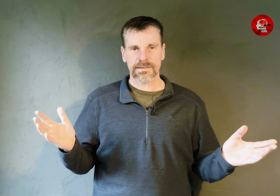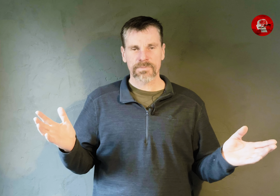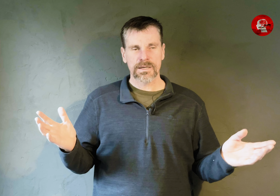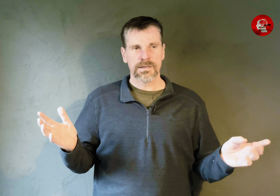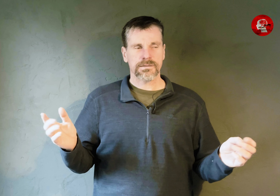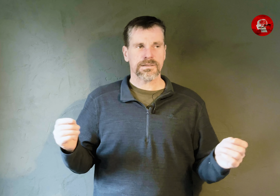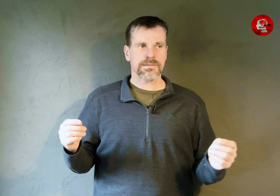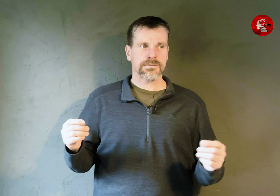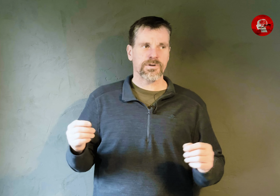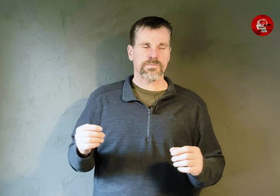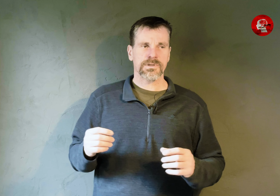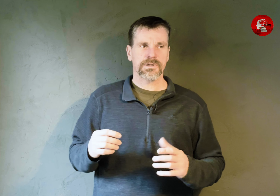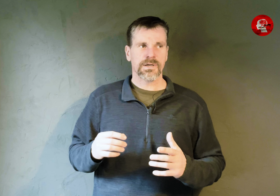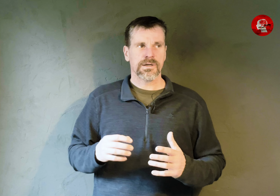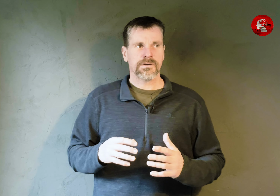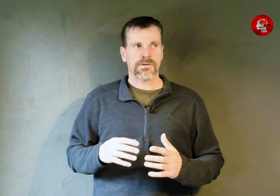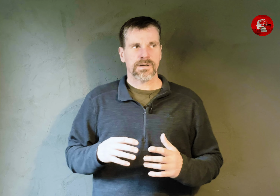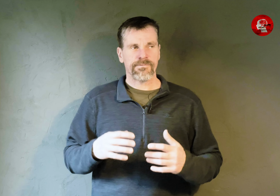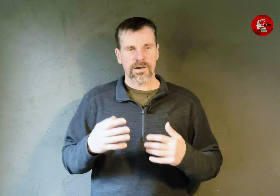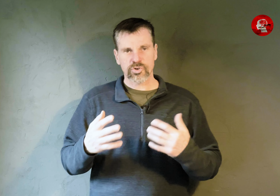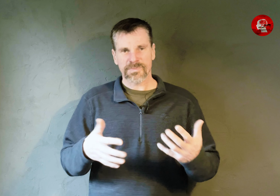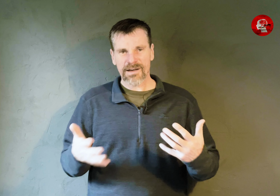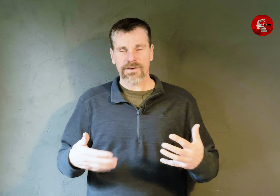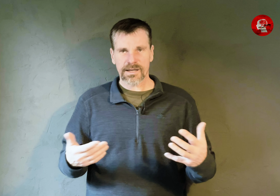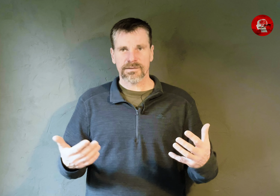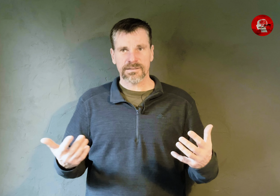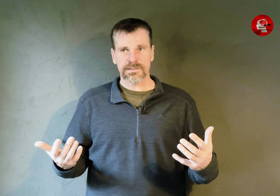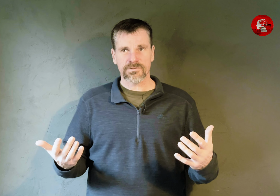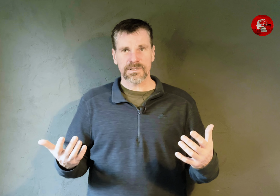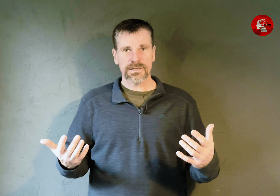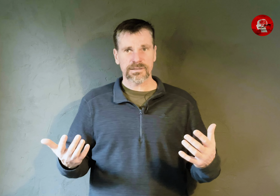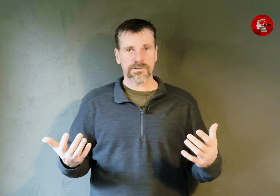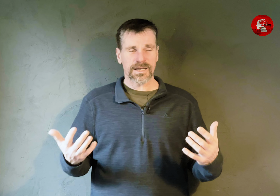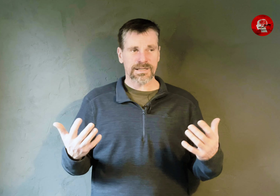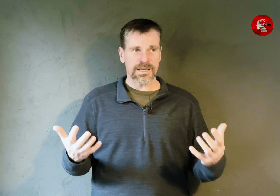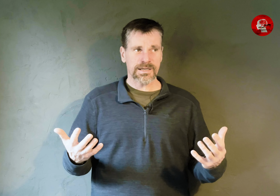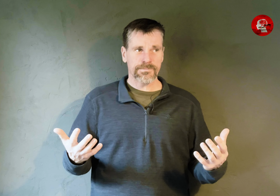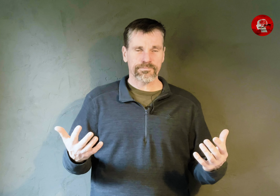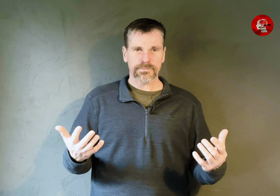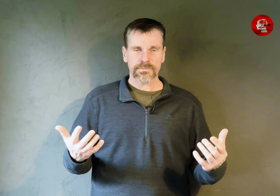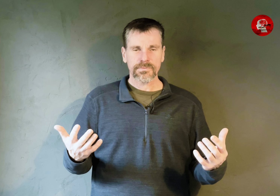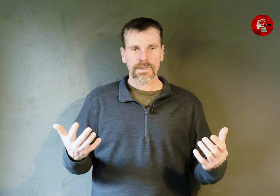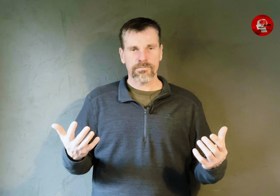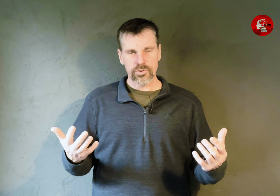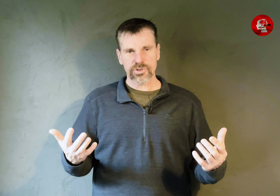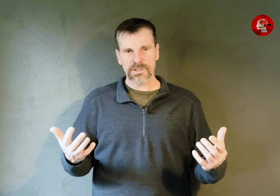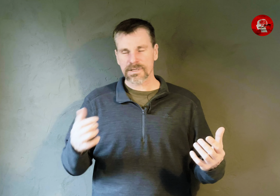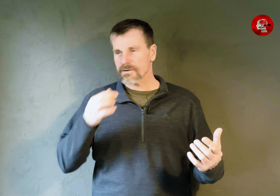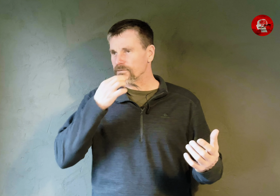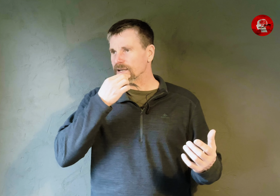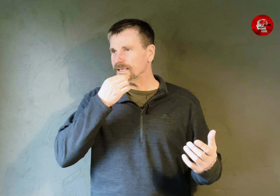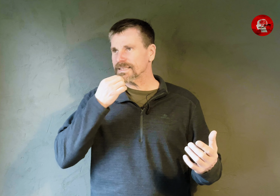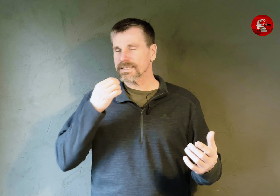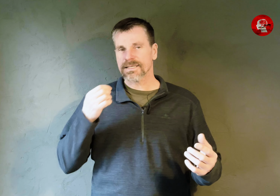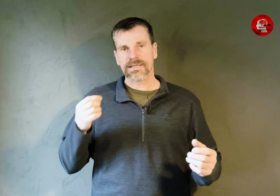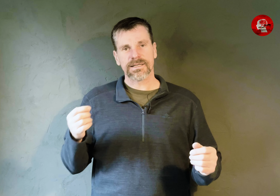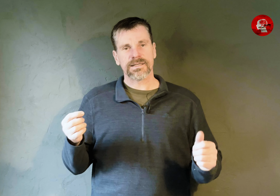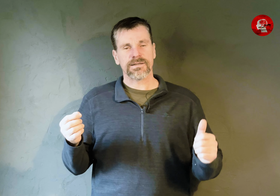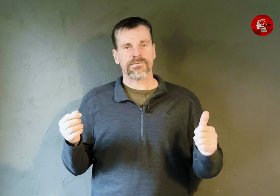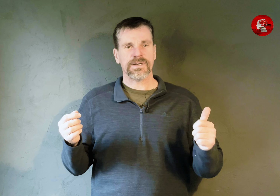das ist zum beispiel haben wir auch schon mehrfach diskutiert und erklärt bullshit weil wenn